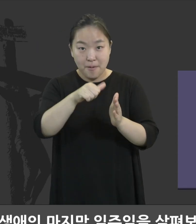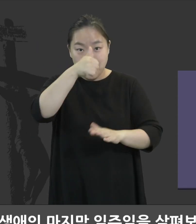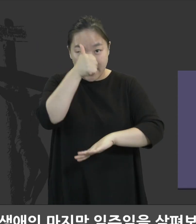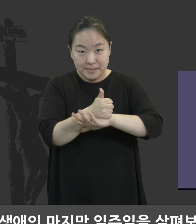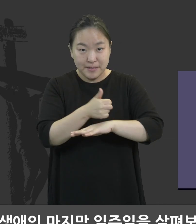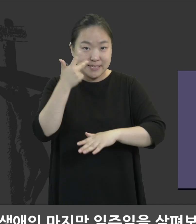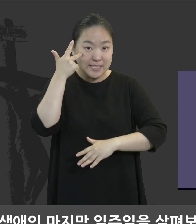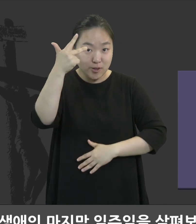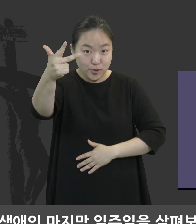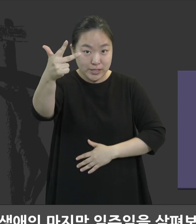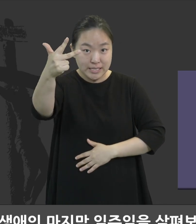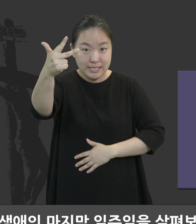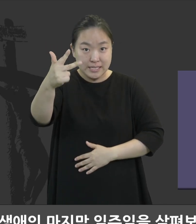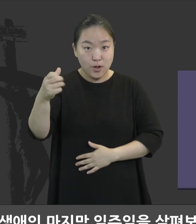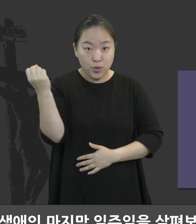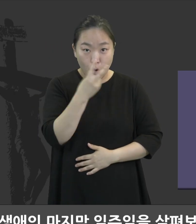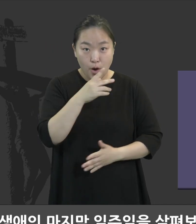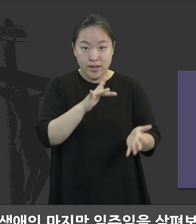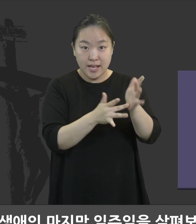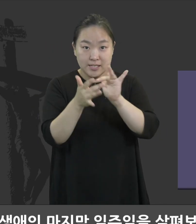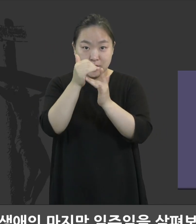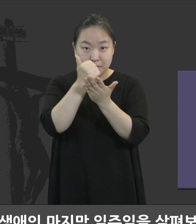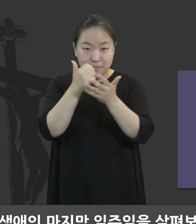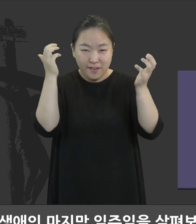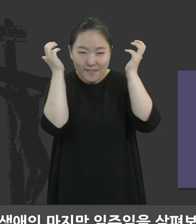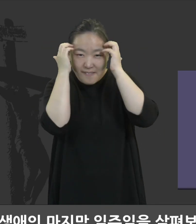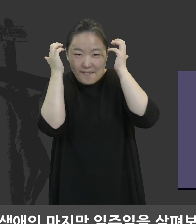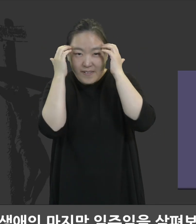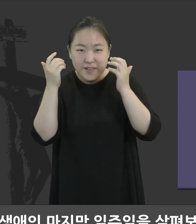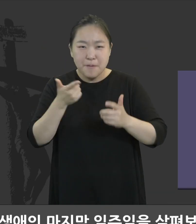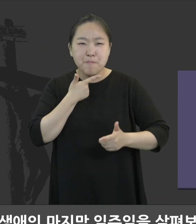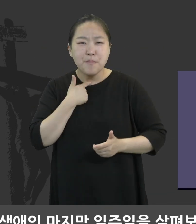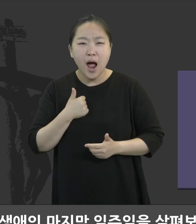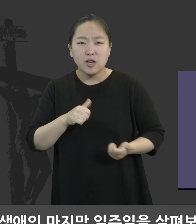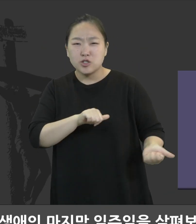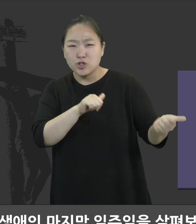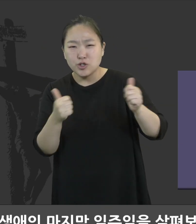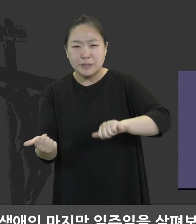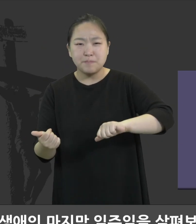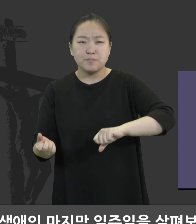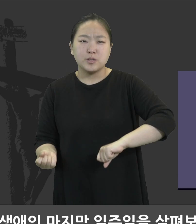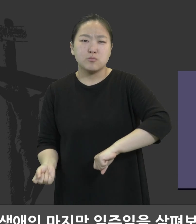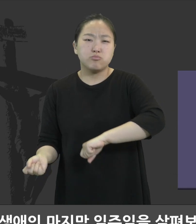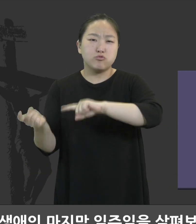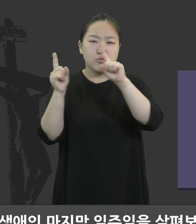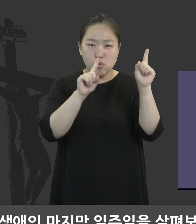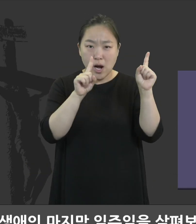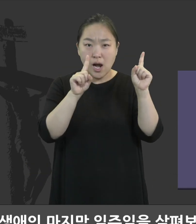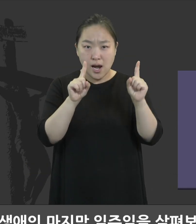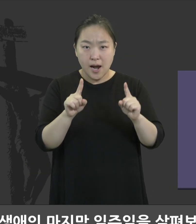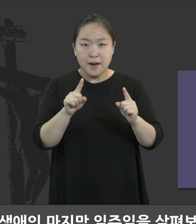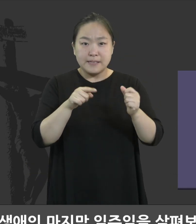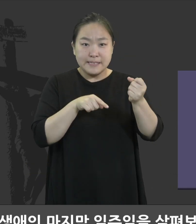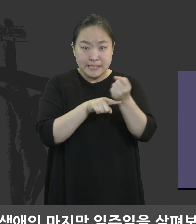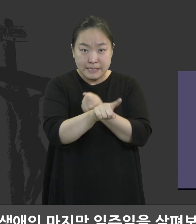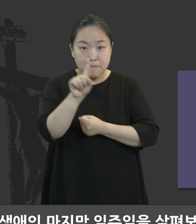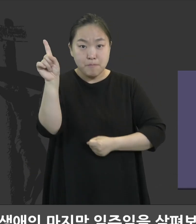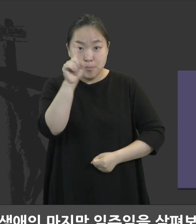예수님 생애의 마지막 일주일을 살펴보고 예수님이 겪으셨던 고난과 죽음,